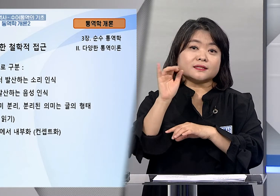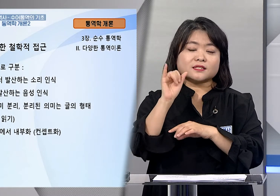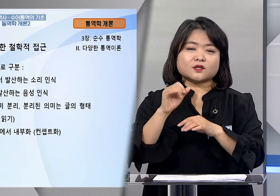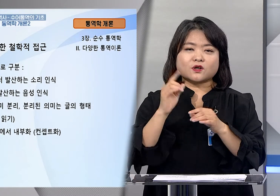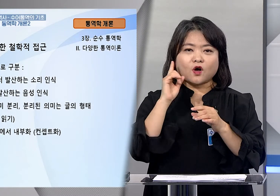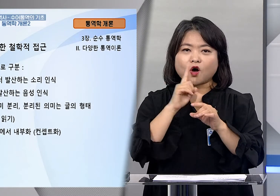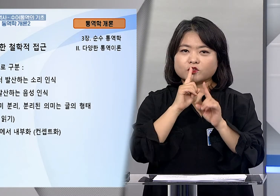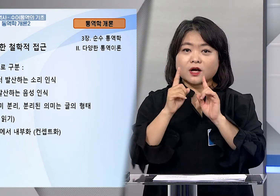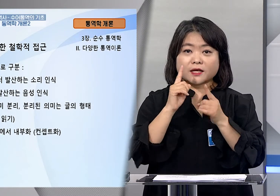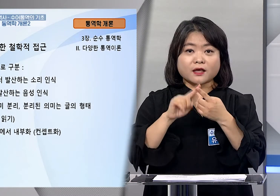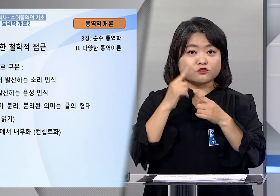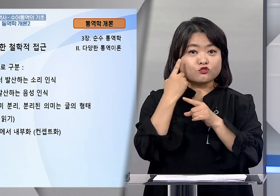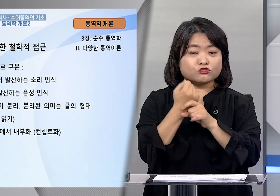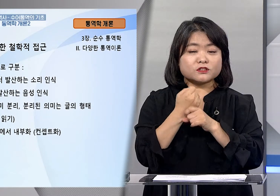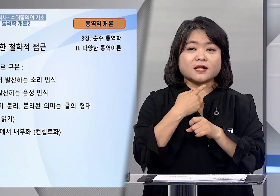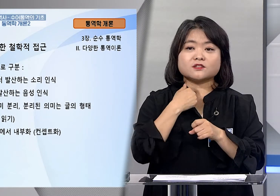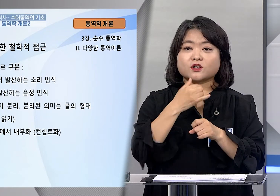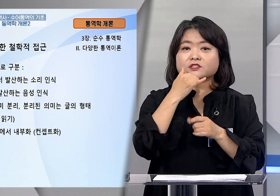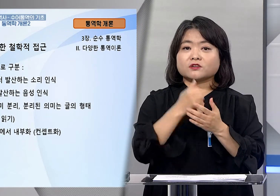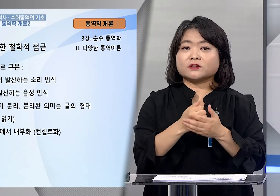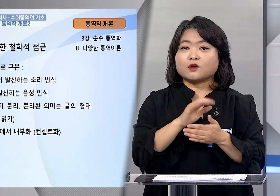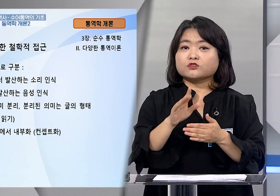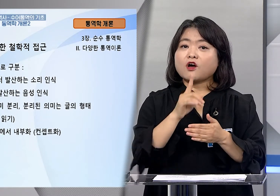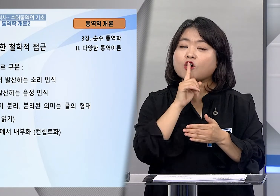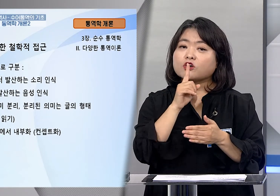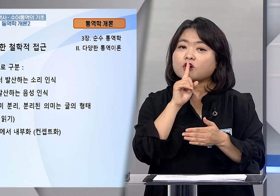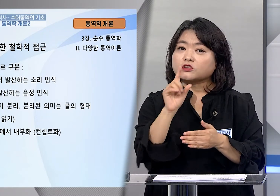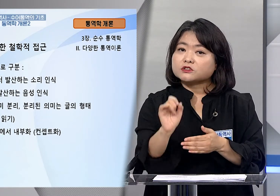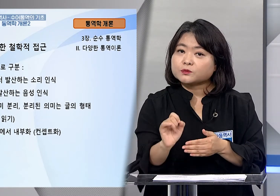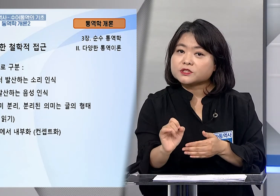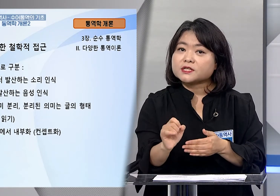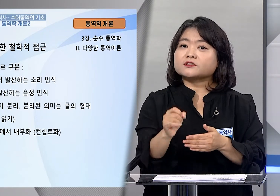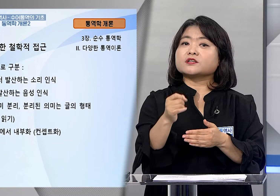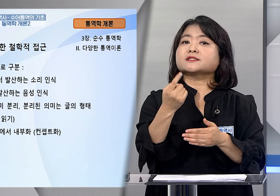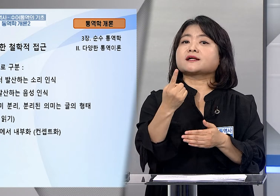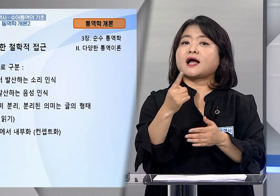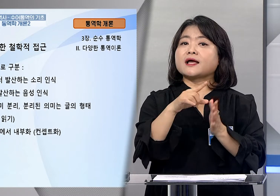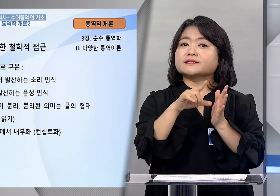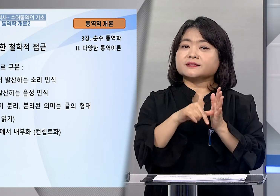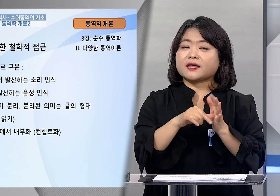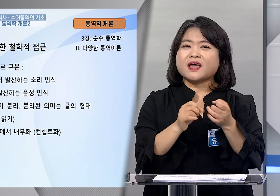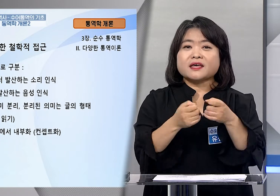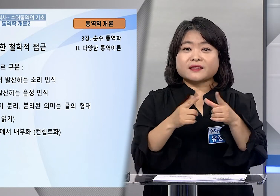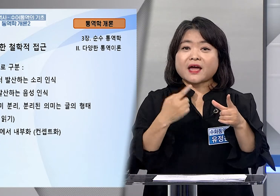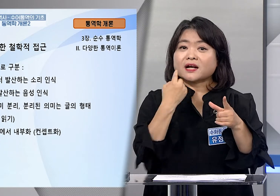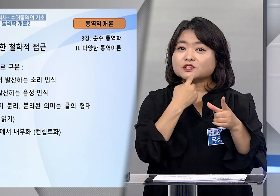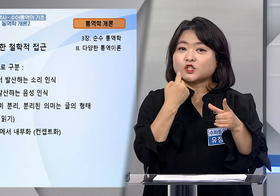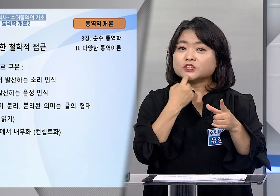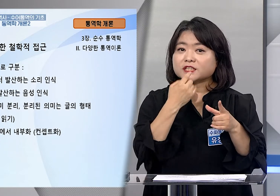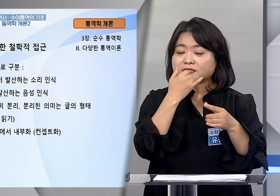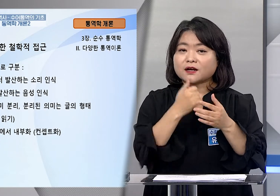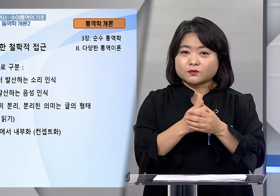일이 있어서 언어학에 대한 연구를 한 적이 있었는데 우리 언어는 어디서부터 시작되었을까 했을 때 다양한 설들이 있더라고요.